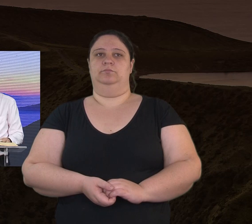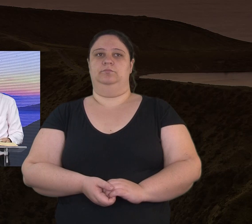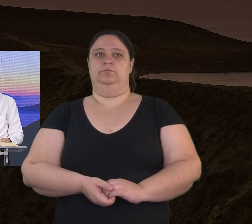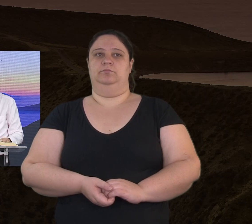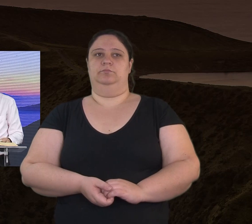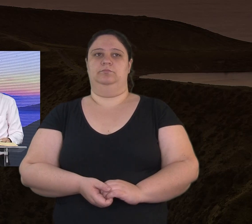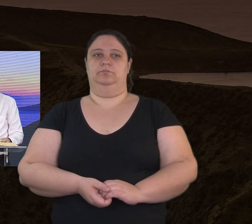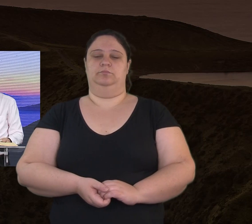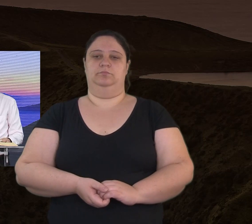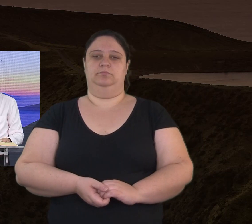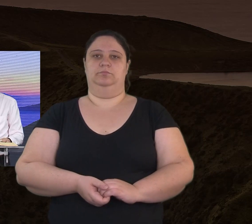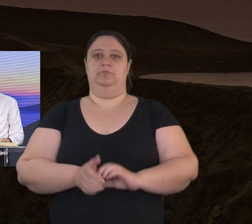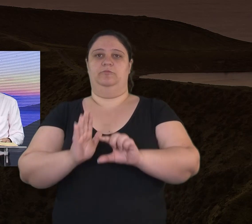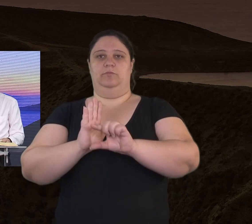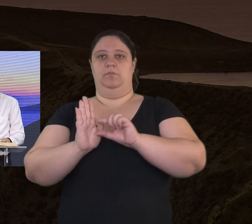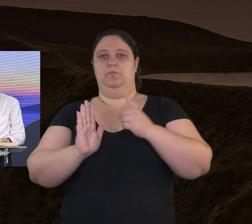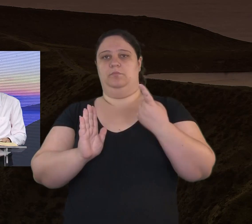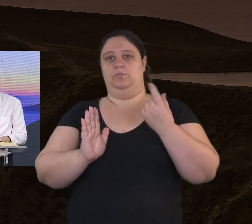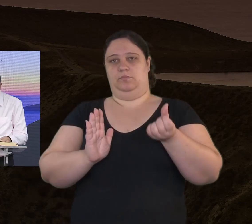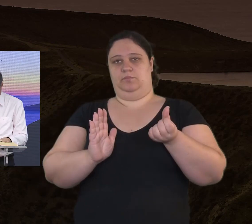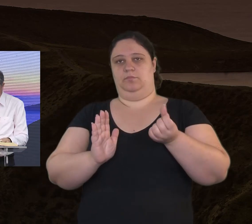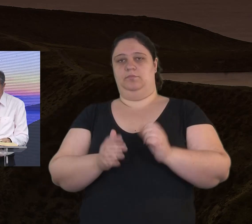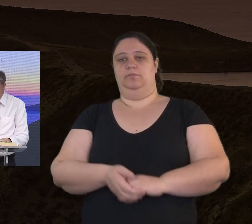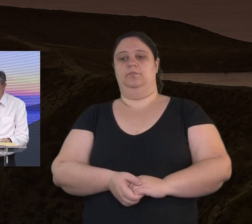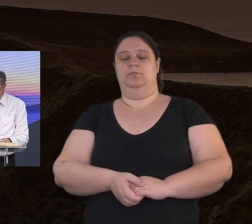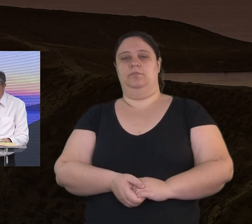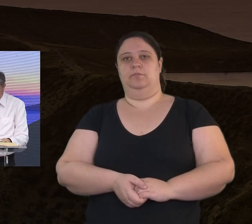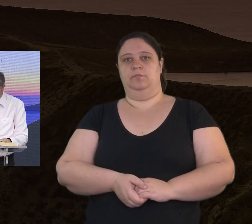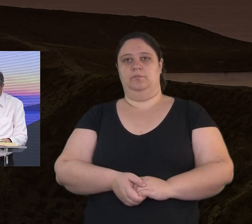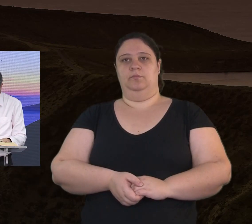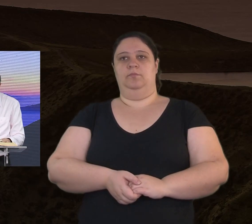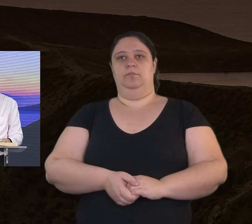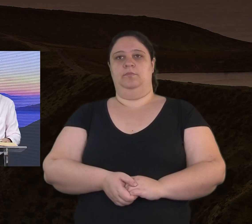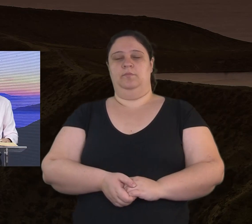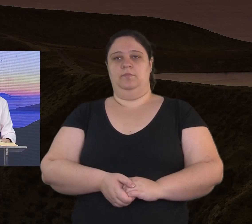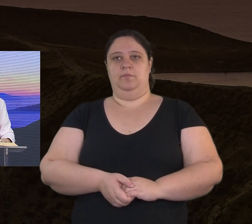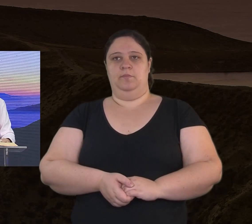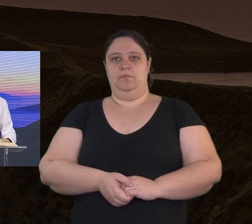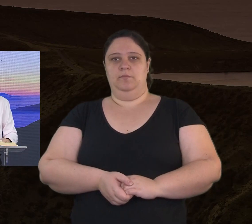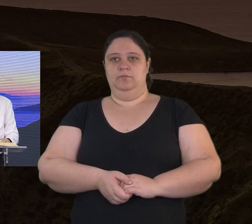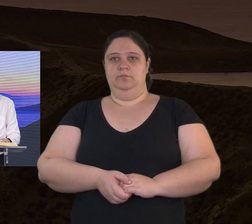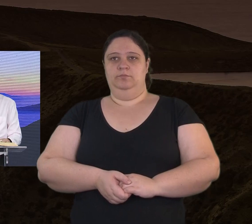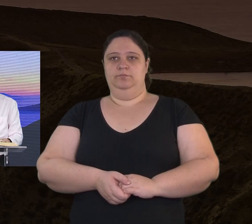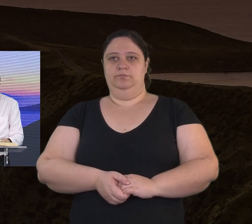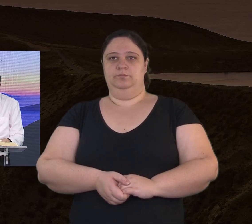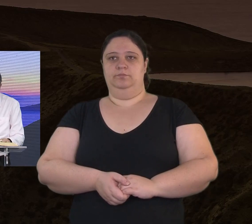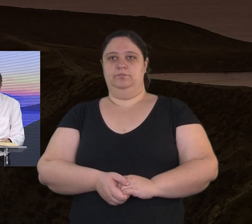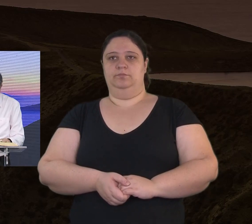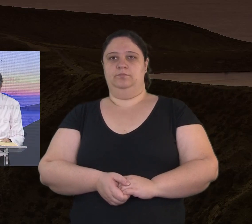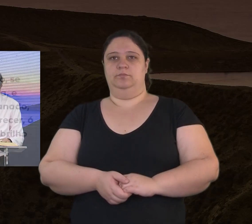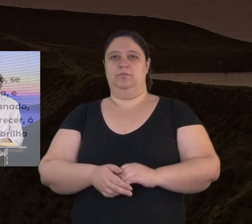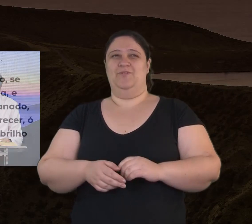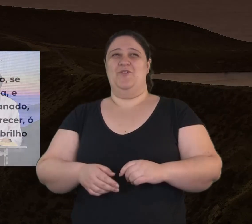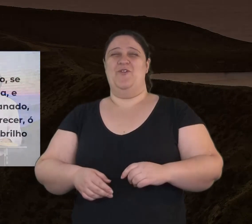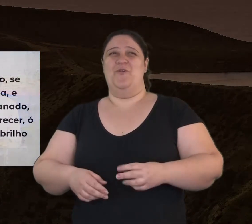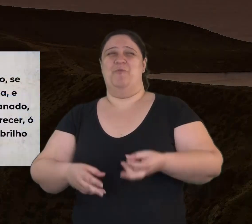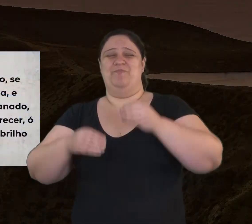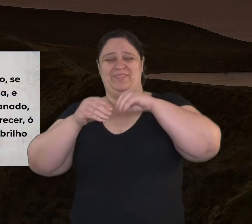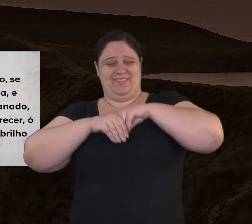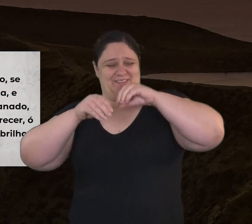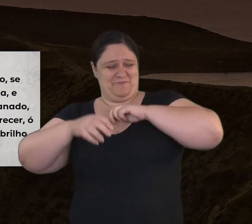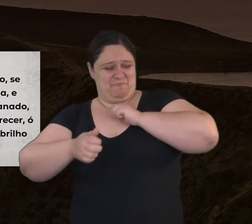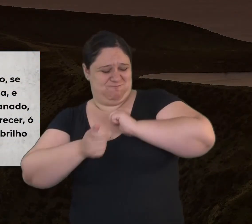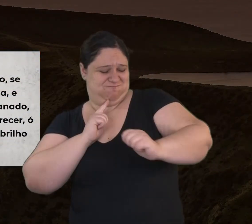onde está? No versículo 16, na multiplicação do teu comércio, se encheu o teu interior de violência